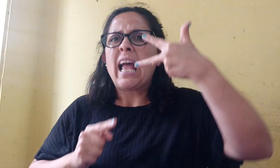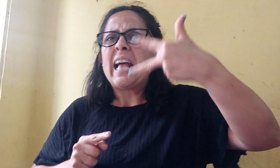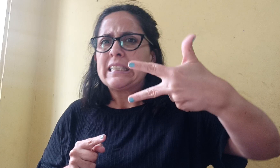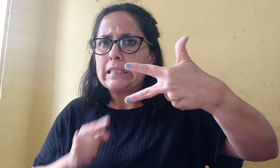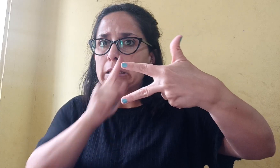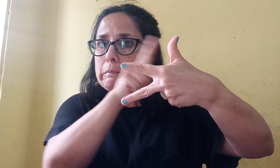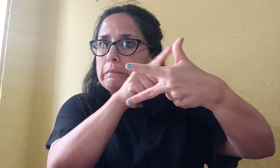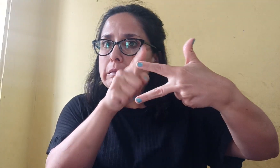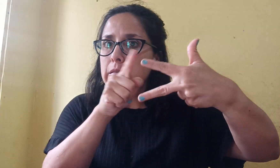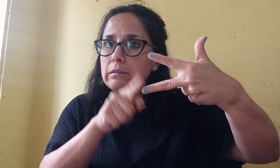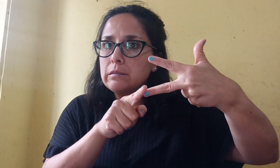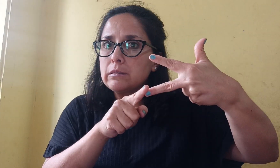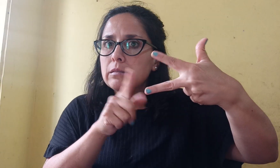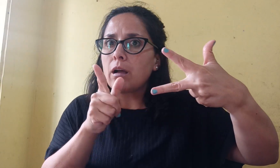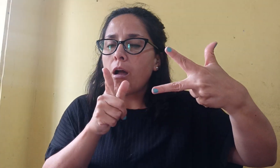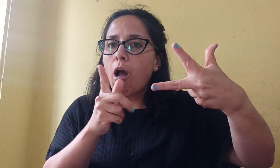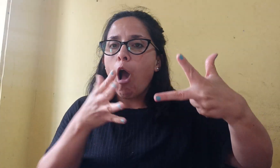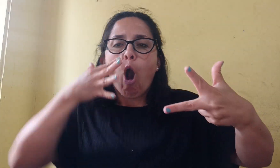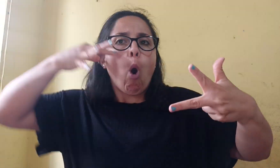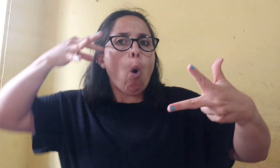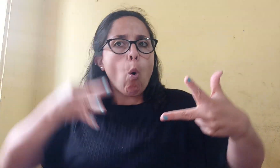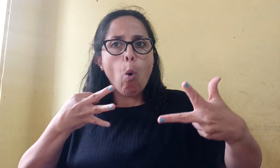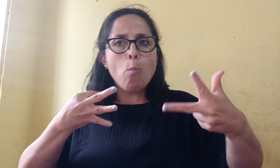líneas realiza todo su control, ¿sí?